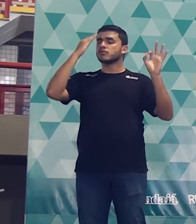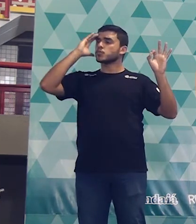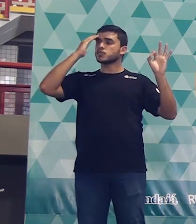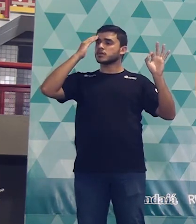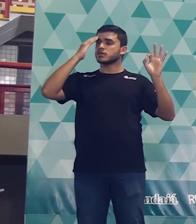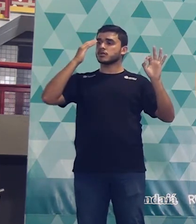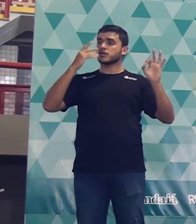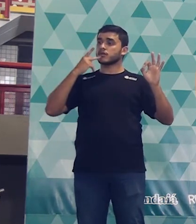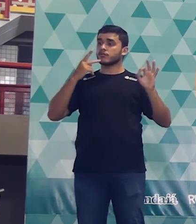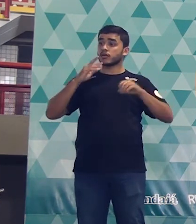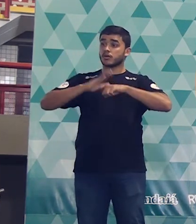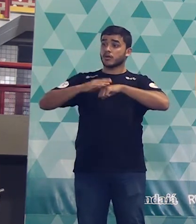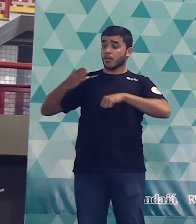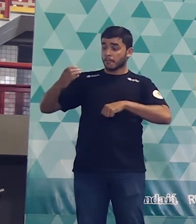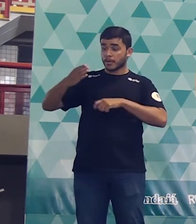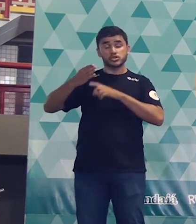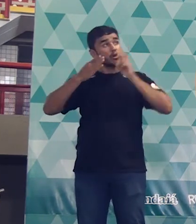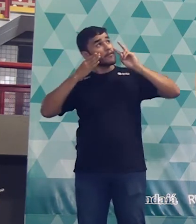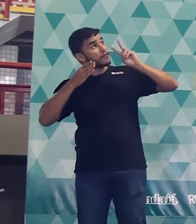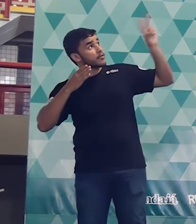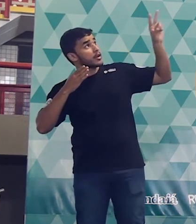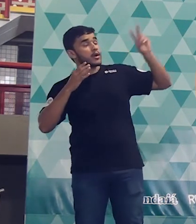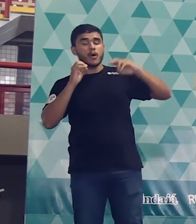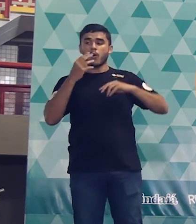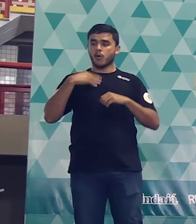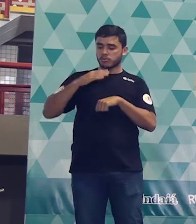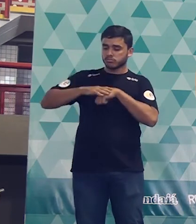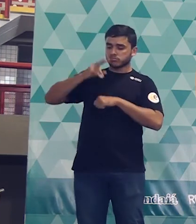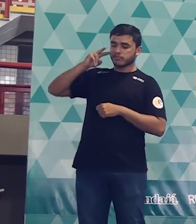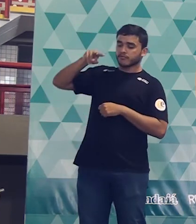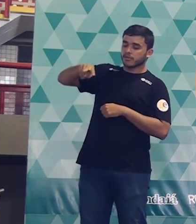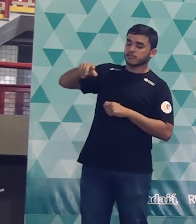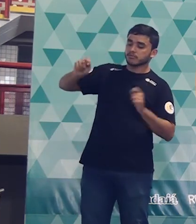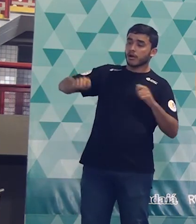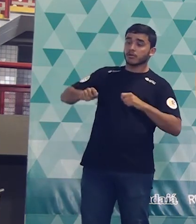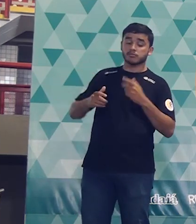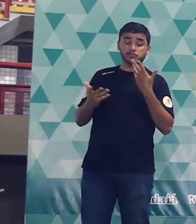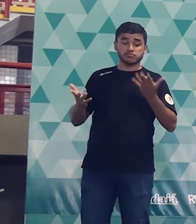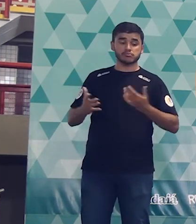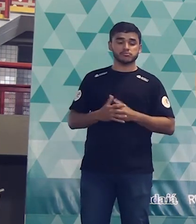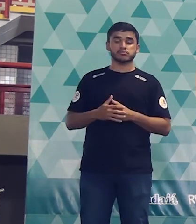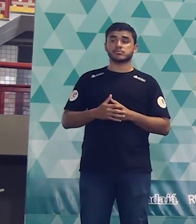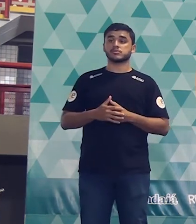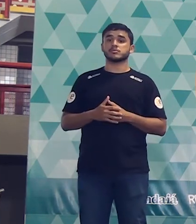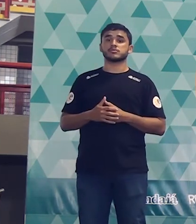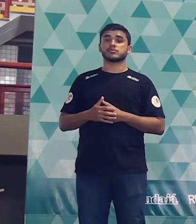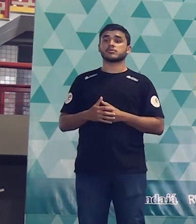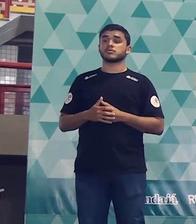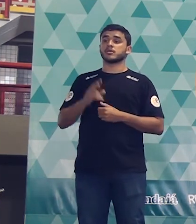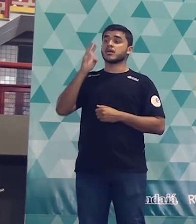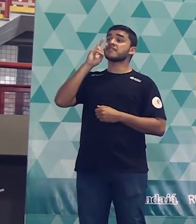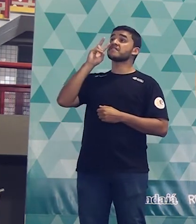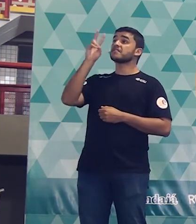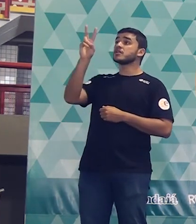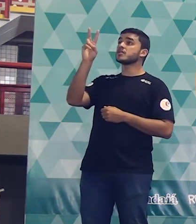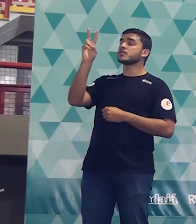falta de clareza. A polissemia não gera falta de clareza. Ambiguidade, de novo, ó, vi o incêndio do